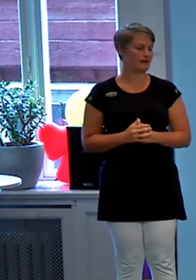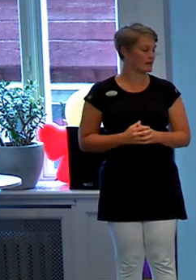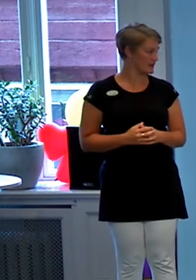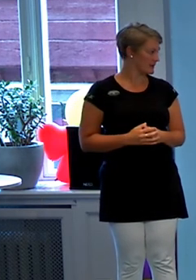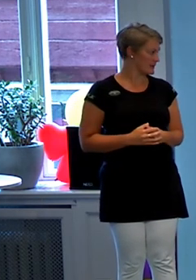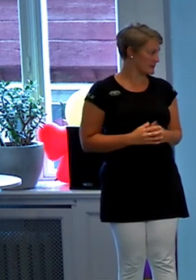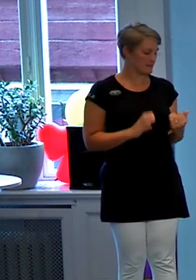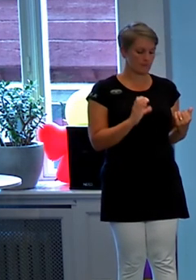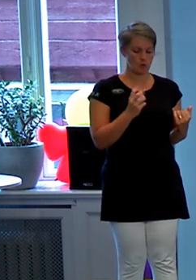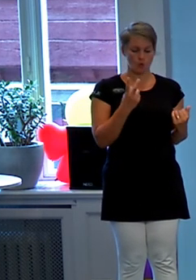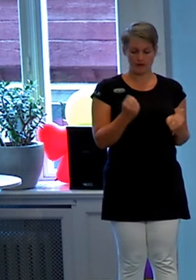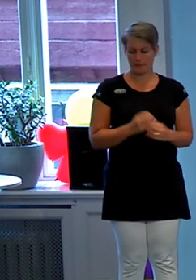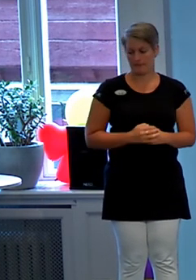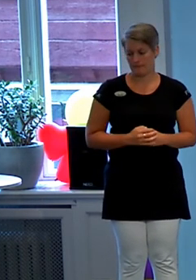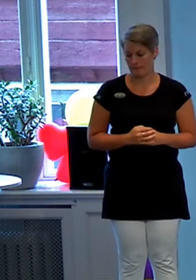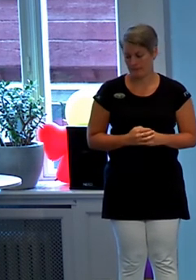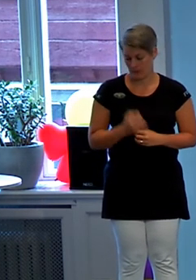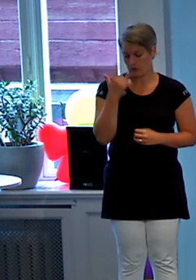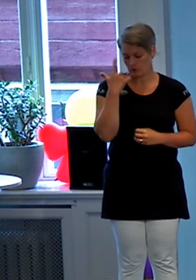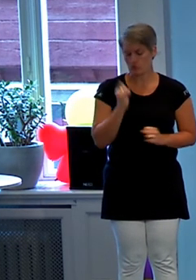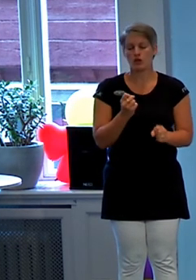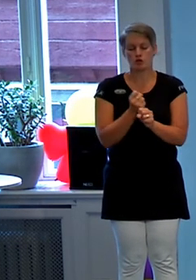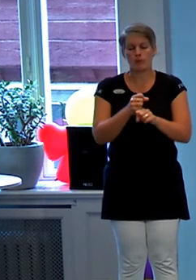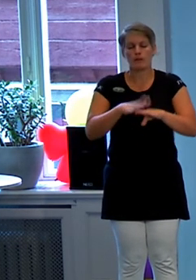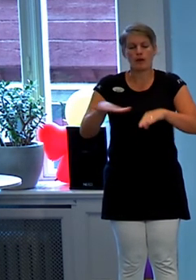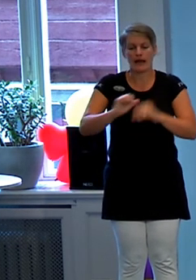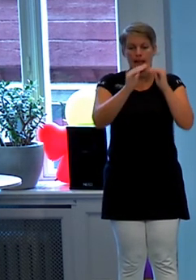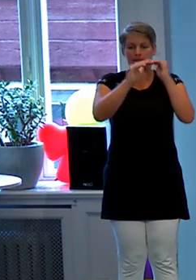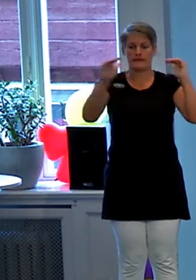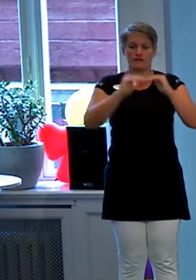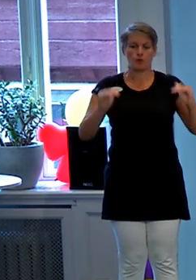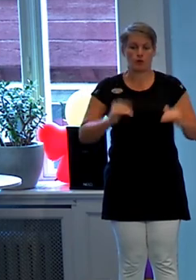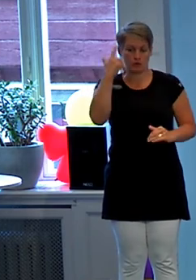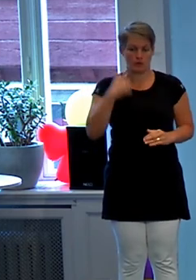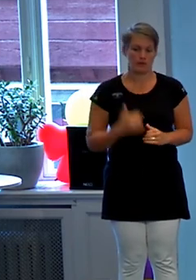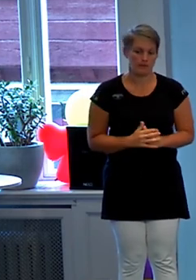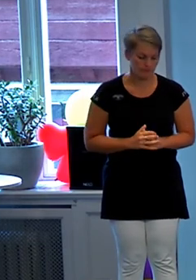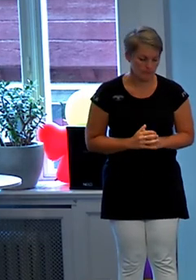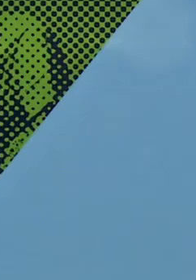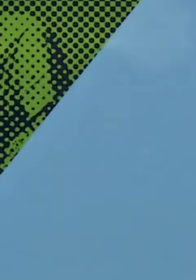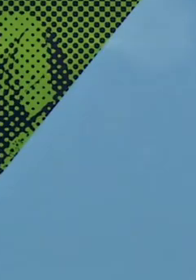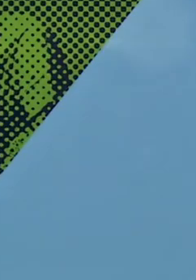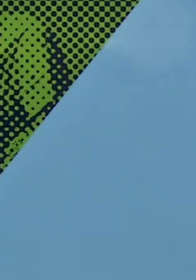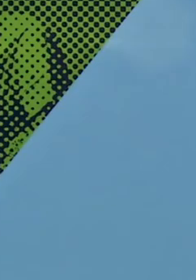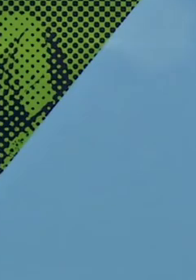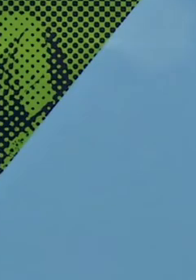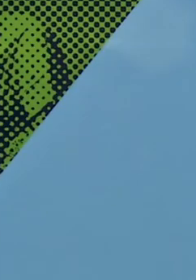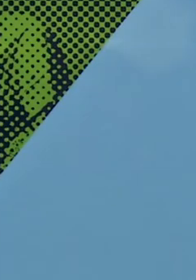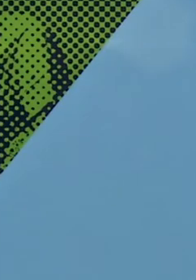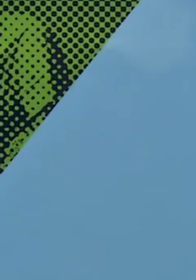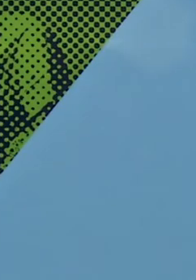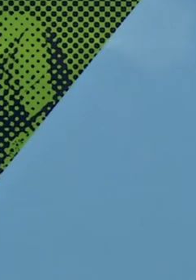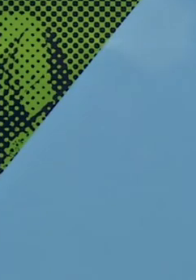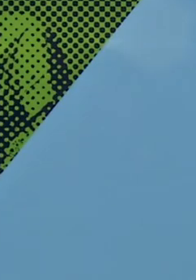Jag tror man ska... Du ska jobba på alla nivåerna. Men du får kanske jobba lite hårdare